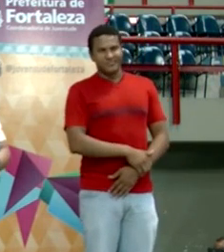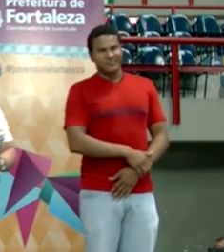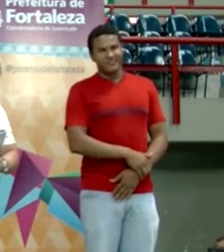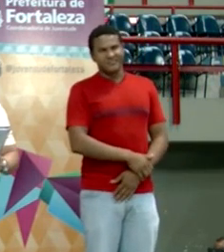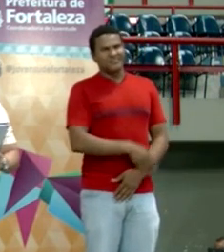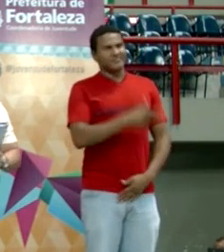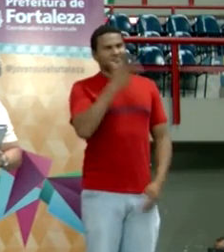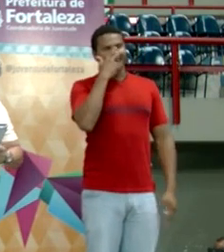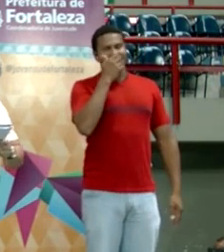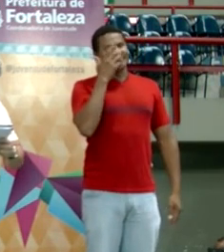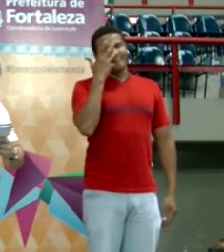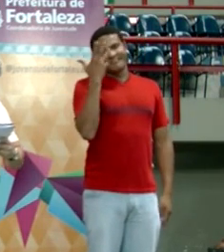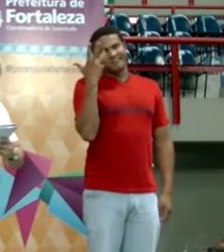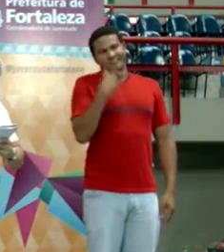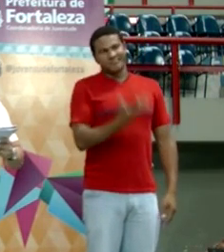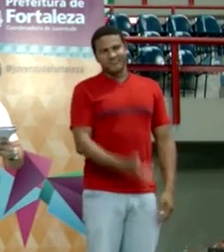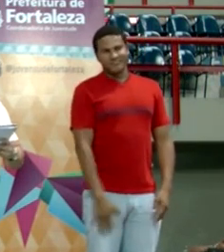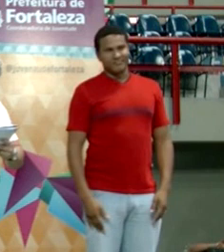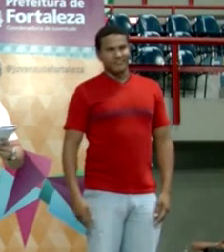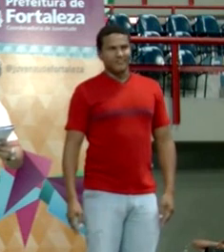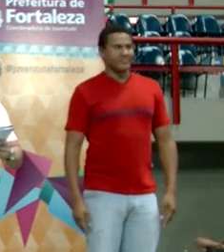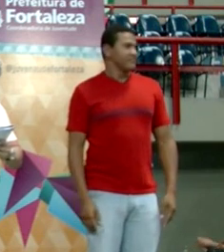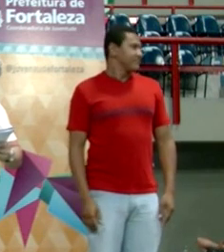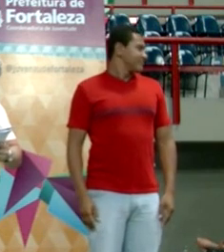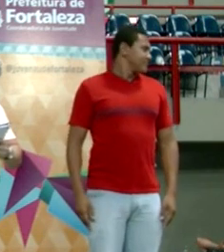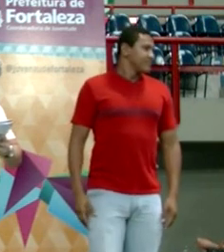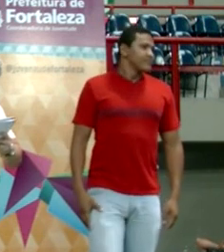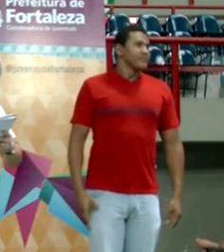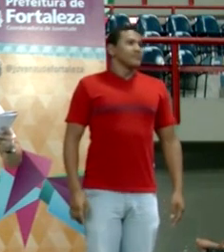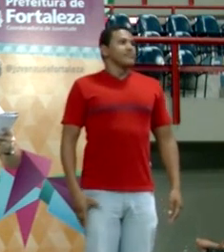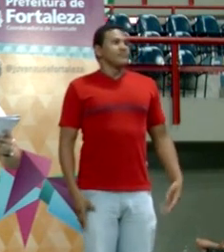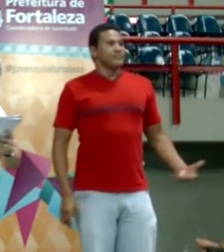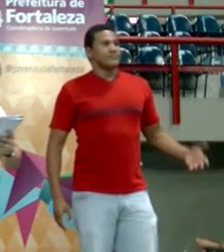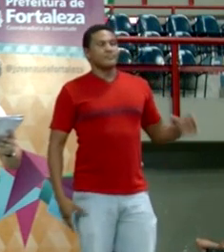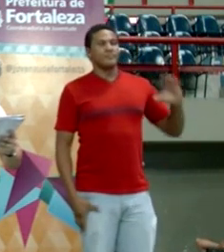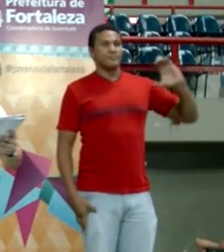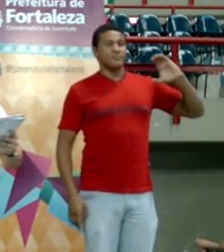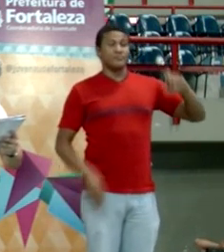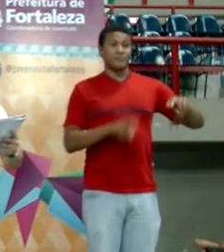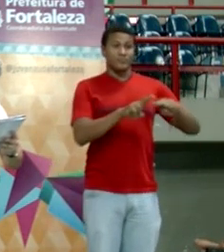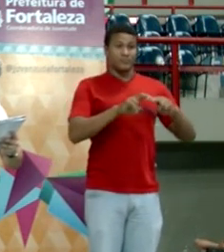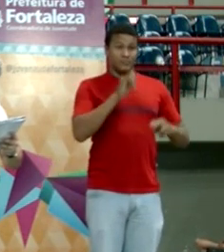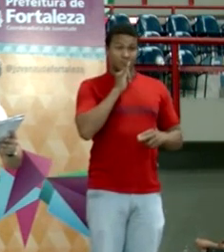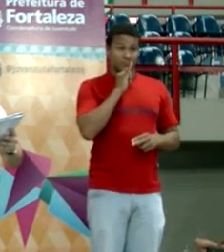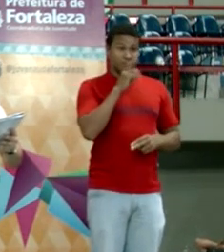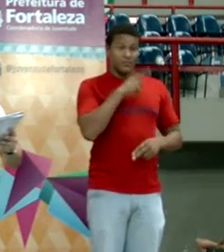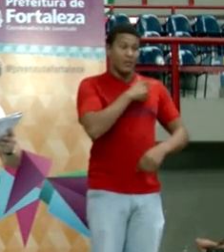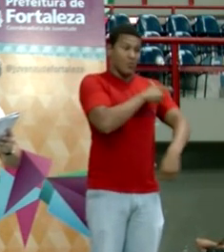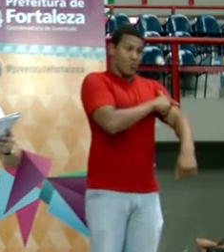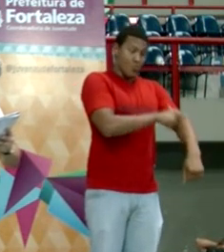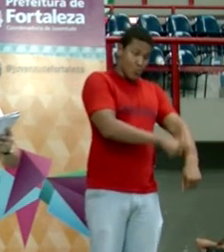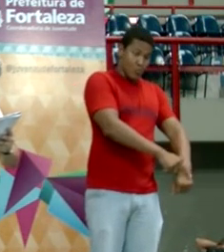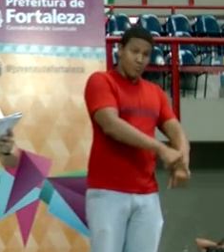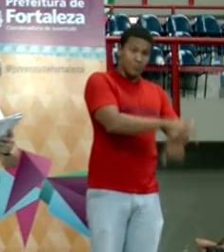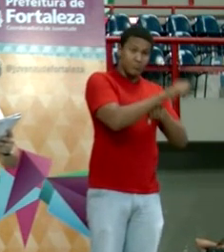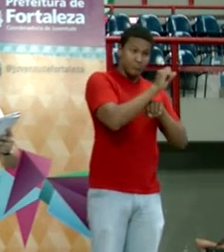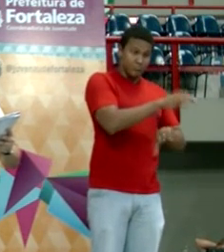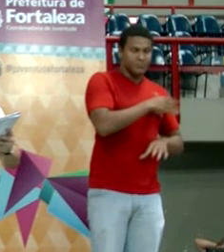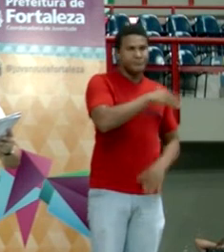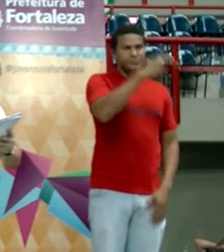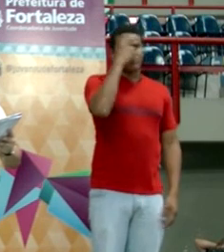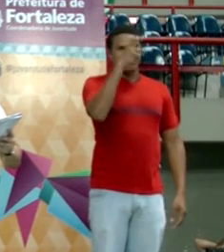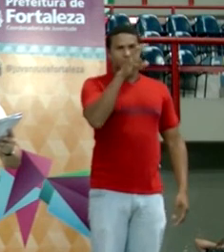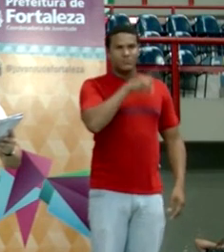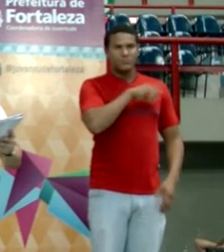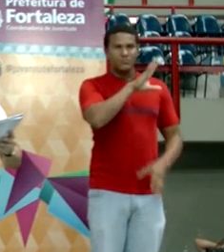desse, é um alfajor. Tá certo? C. Tanto a educação como a cultura foram áreas